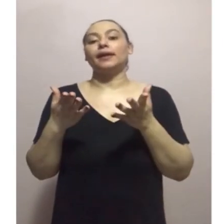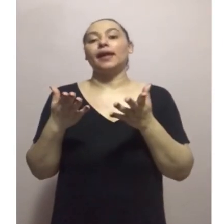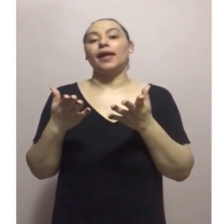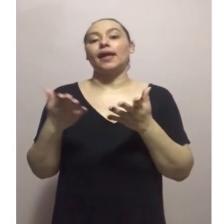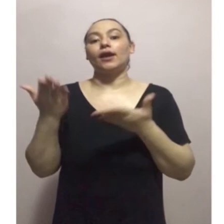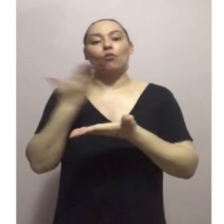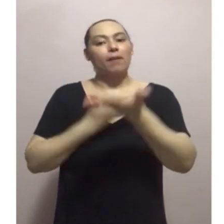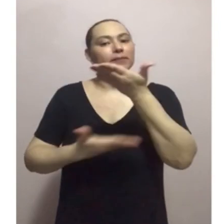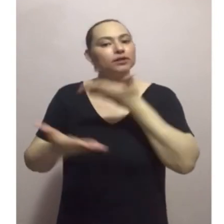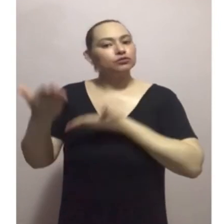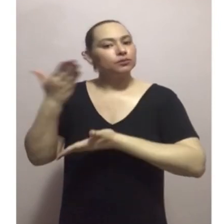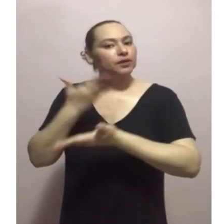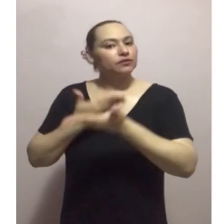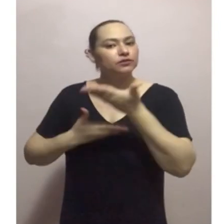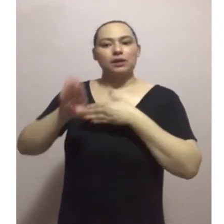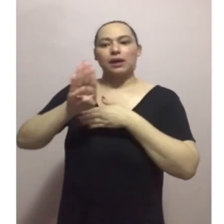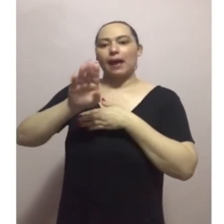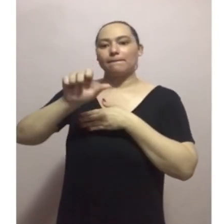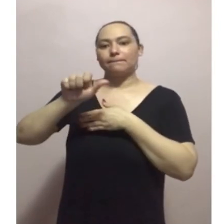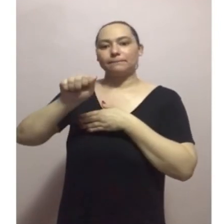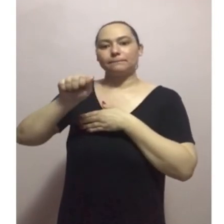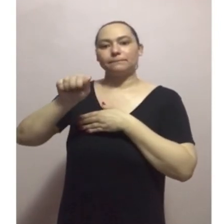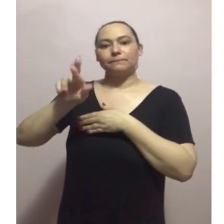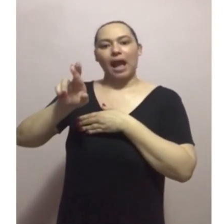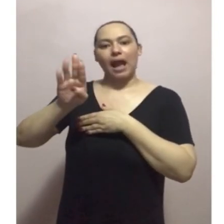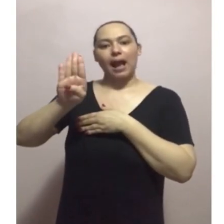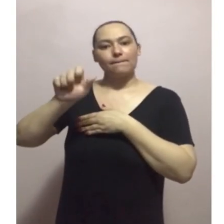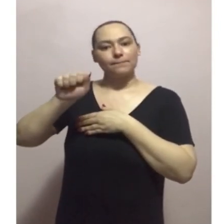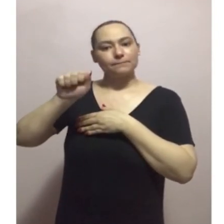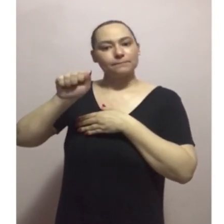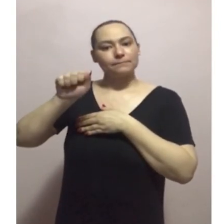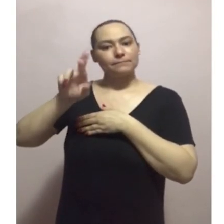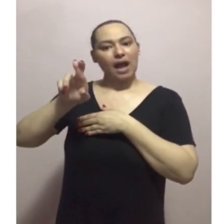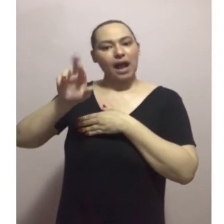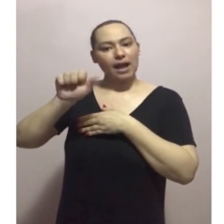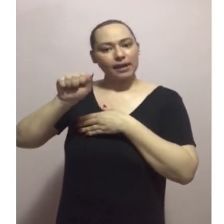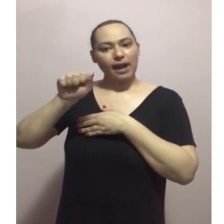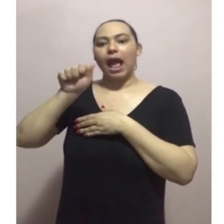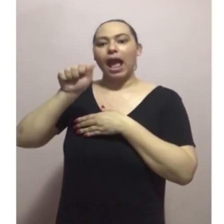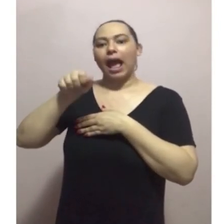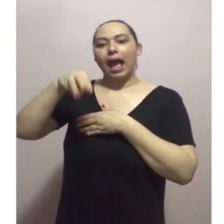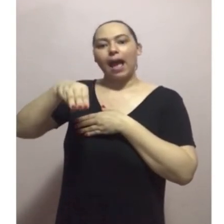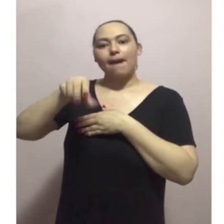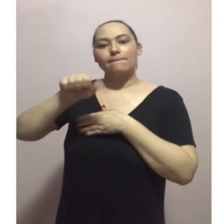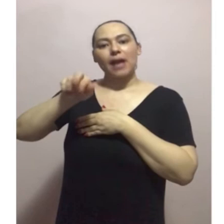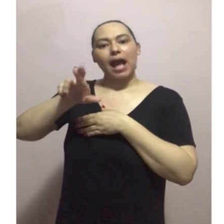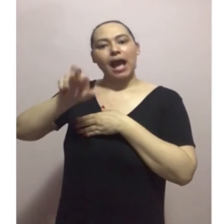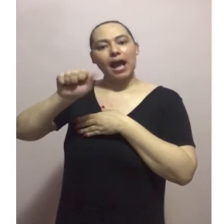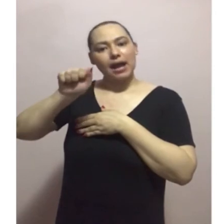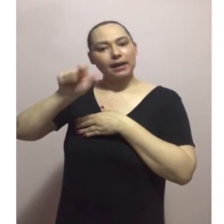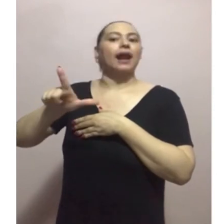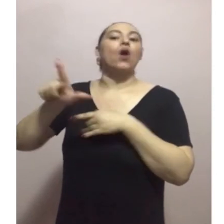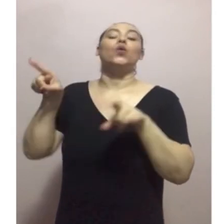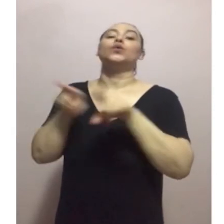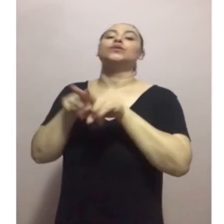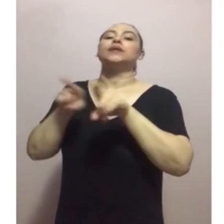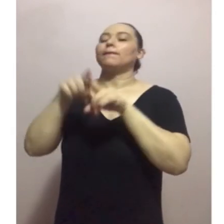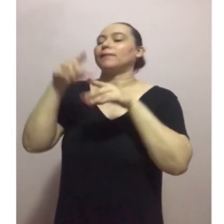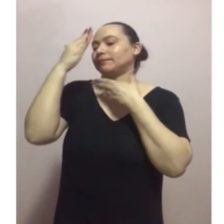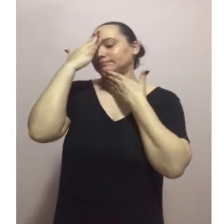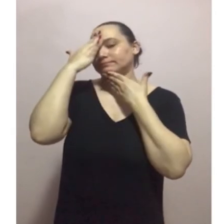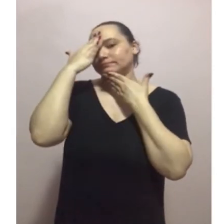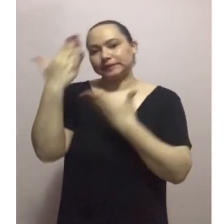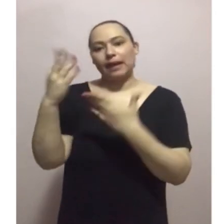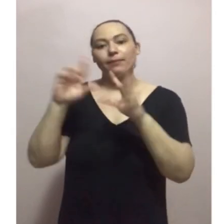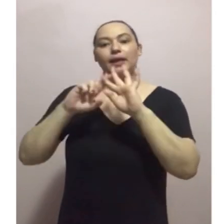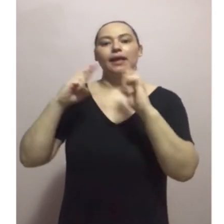muito compartilhado com a minha supervisora de produção, que é a Bárbara Amaral, que está aqui com a gente. Né? Obrigada para a minha equipe, Bárbara, mas